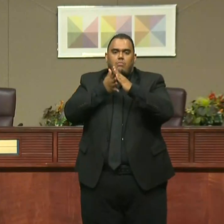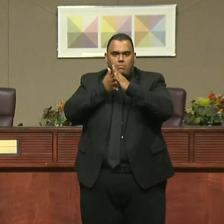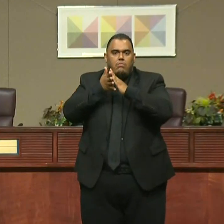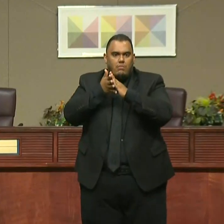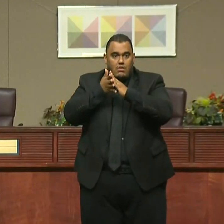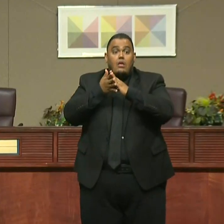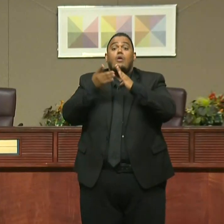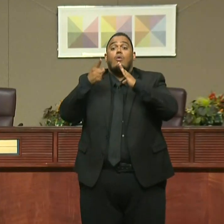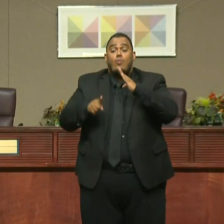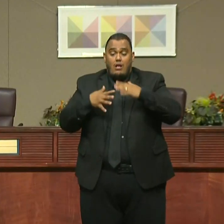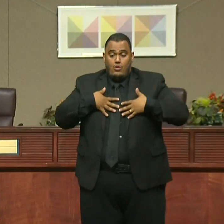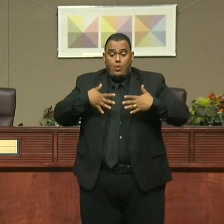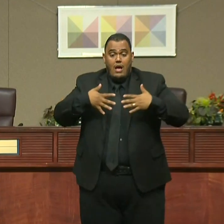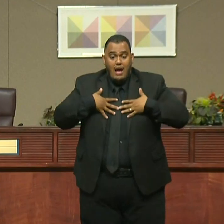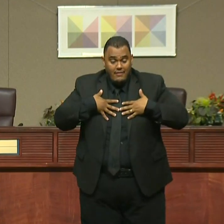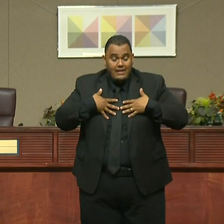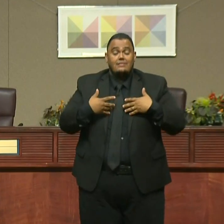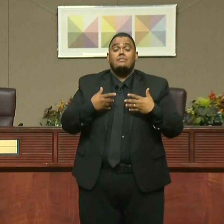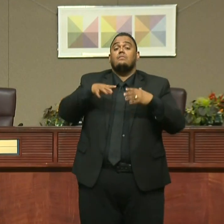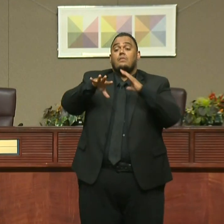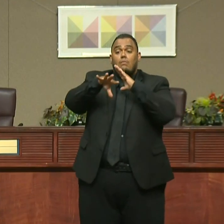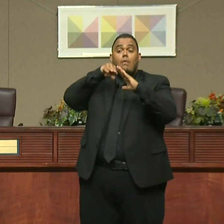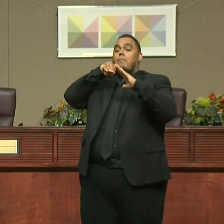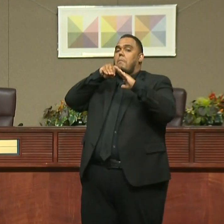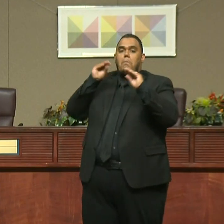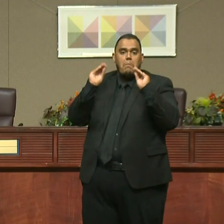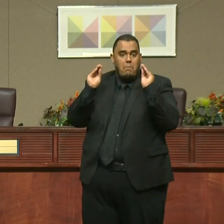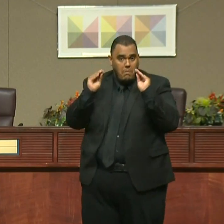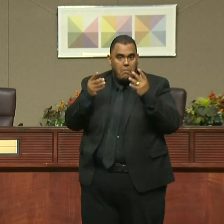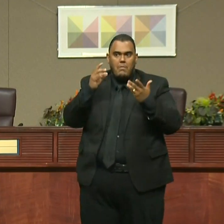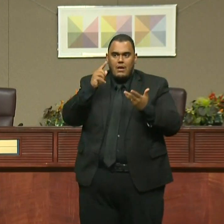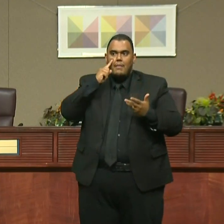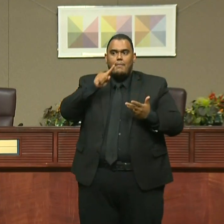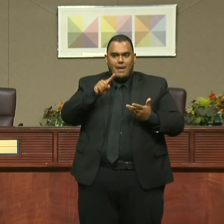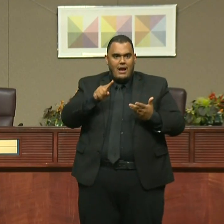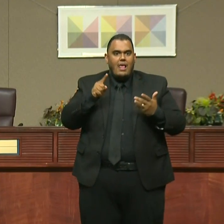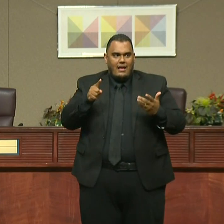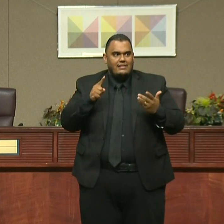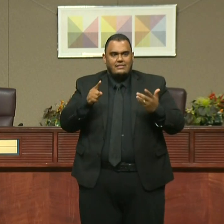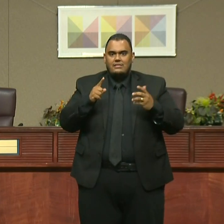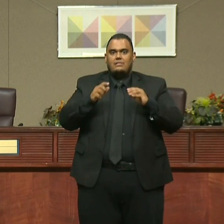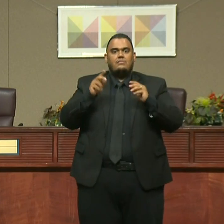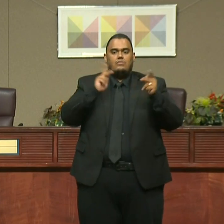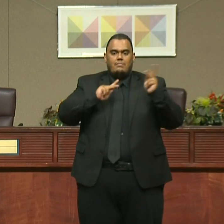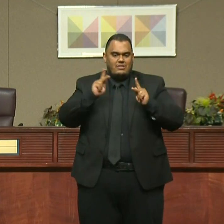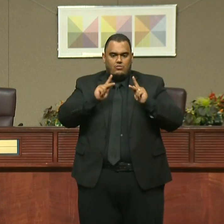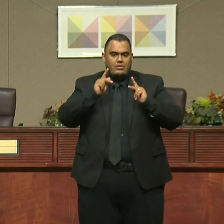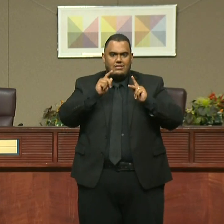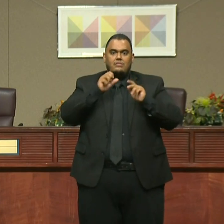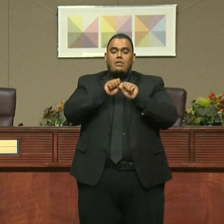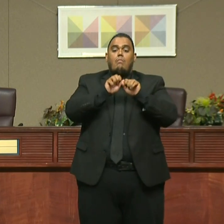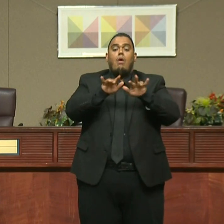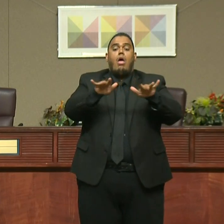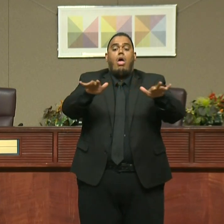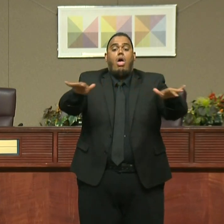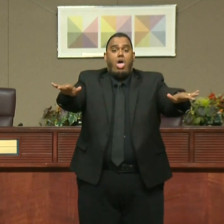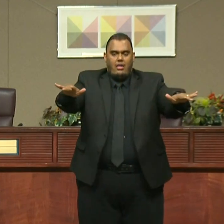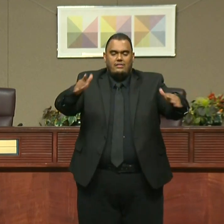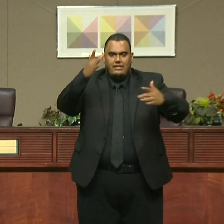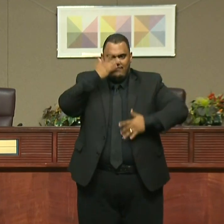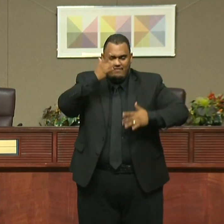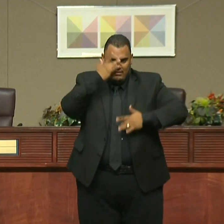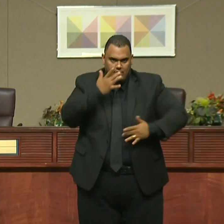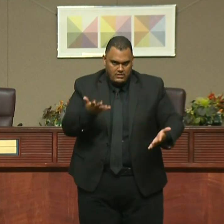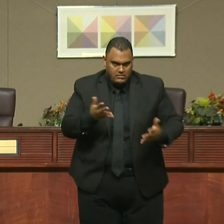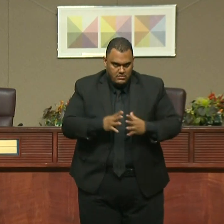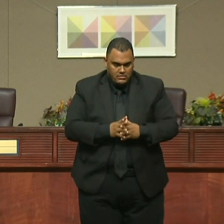cuando respiras o estornudas, para, tú sabes, que viajen muy lejos y alcancen a otra persona.